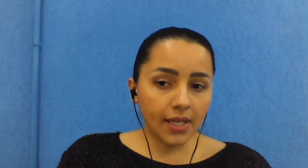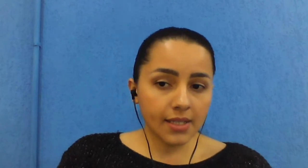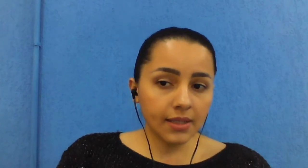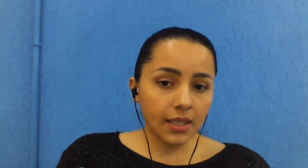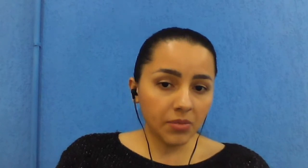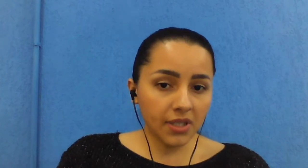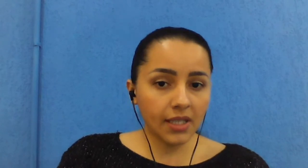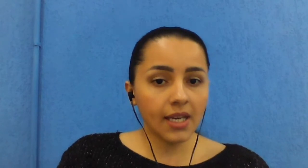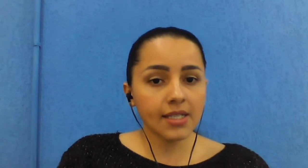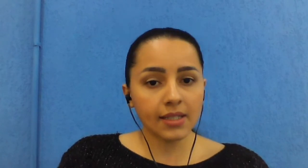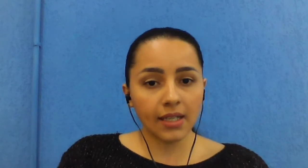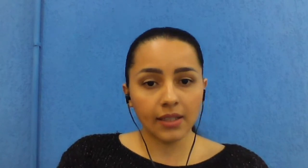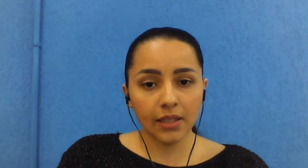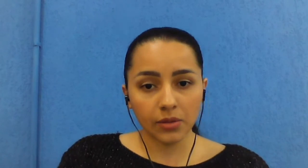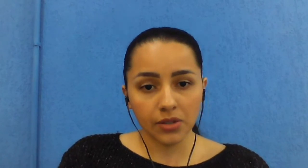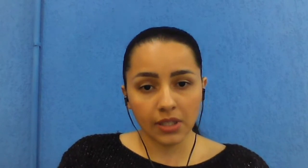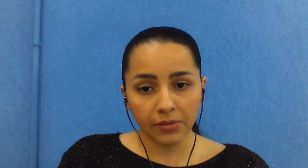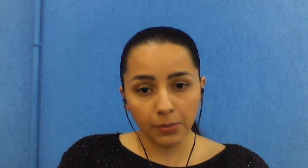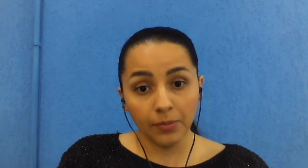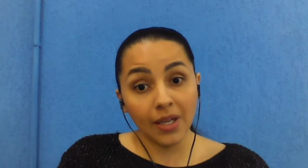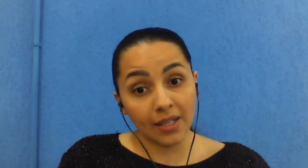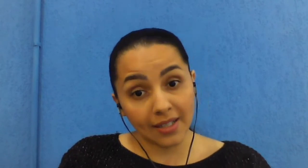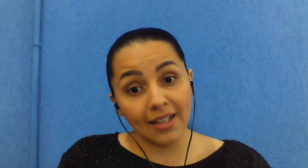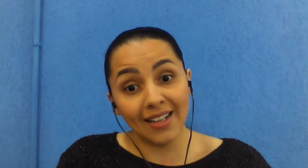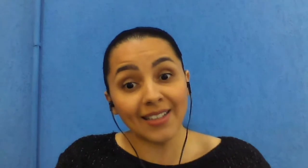pediu para lavrar esse termo, que é assinado